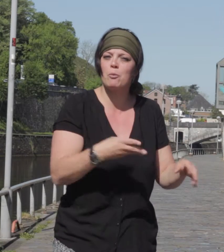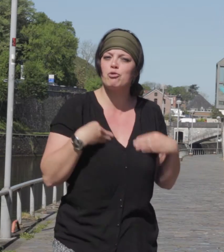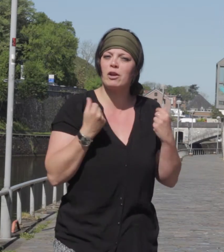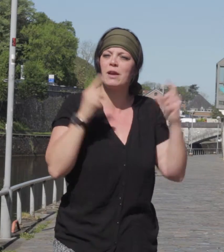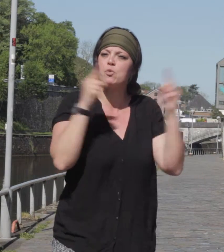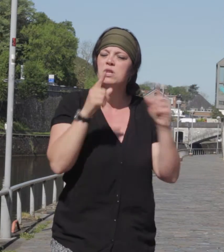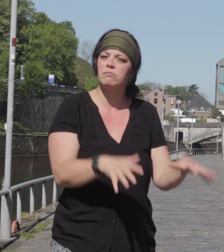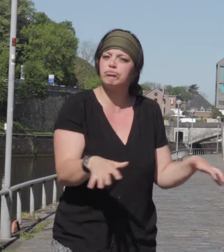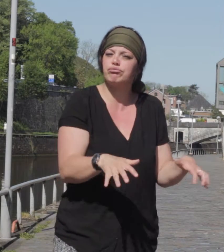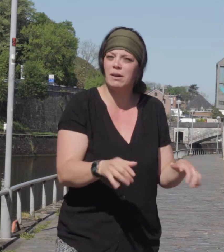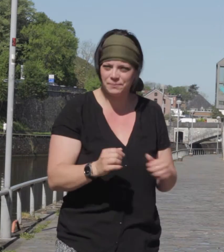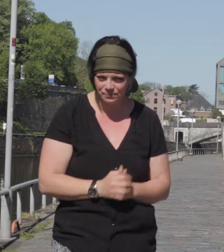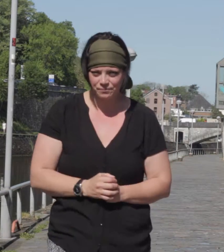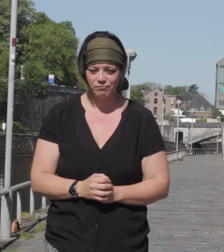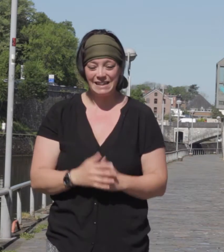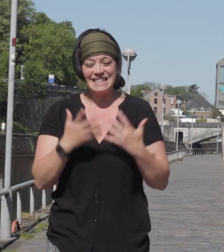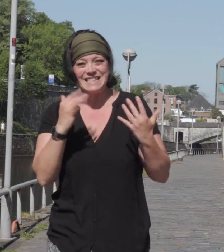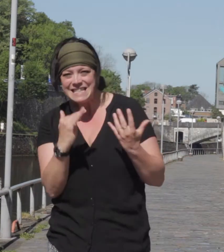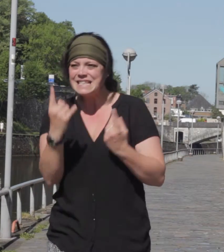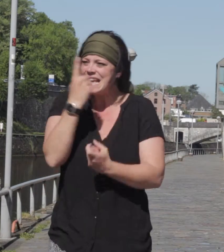concerts. Pour toute question ou suggestion sur